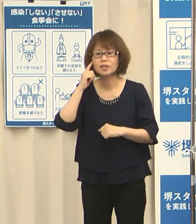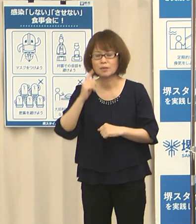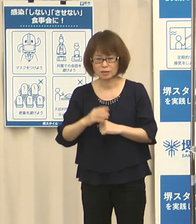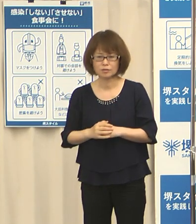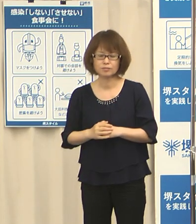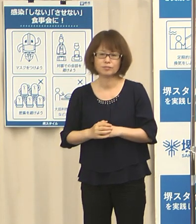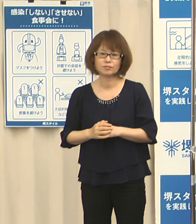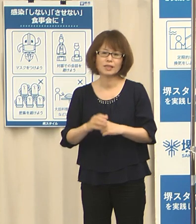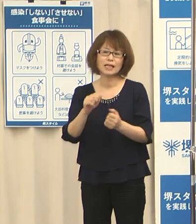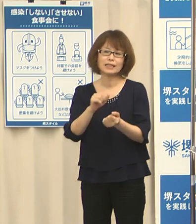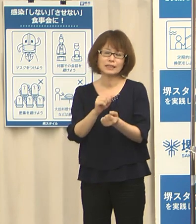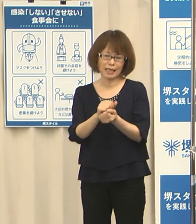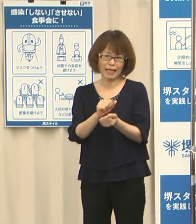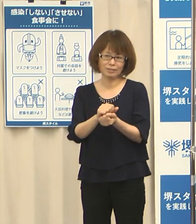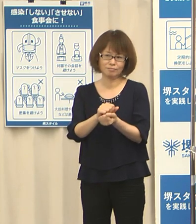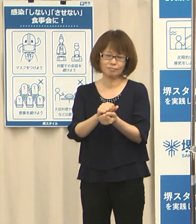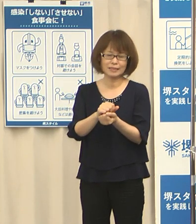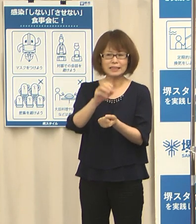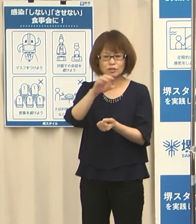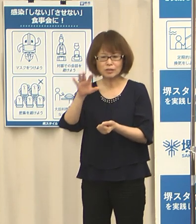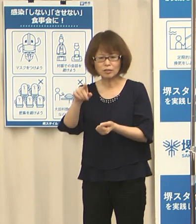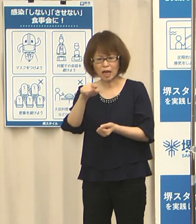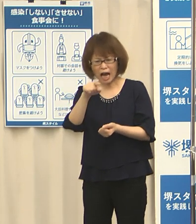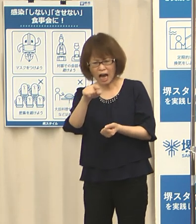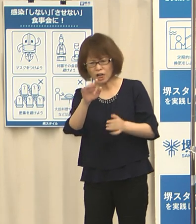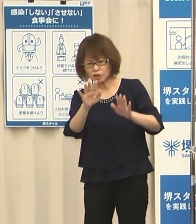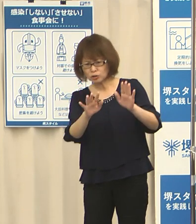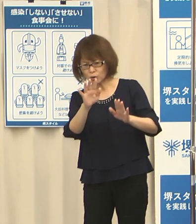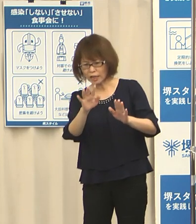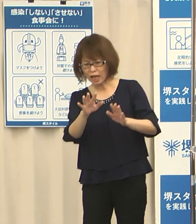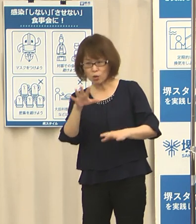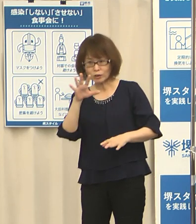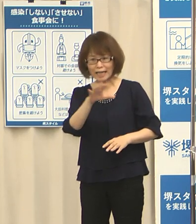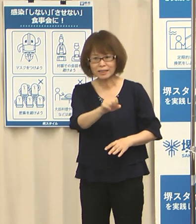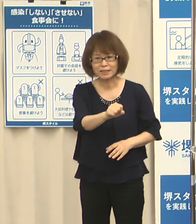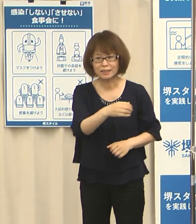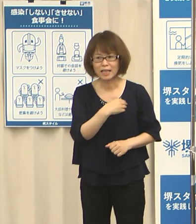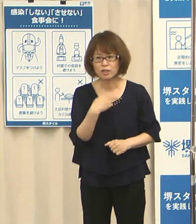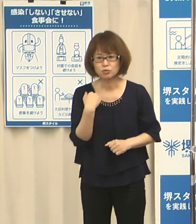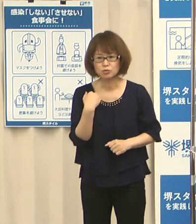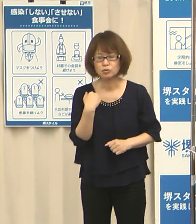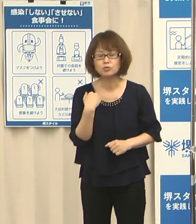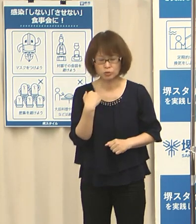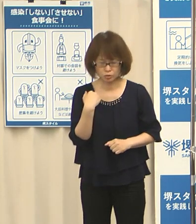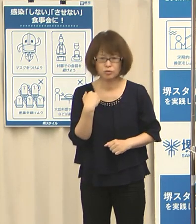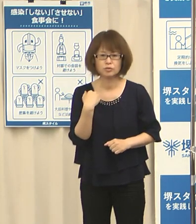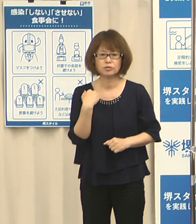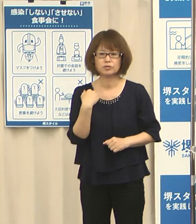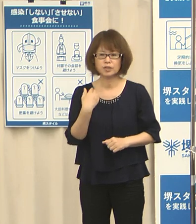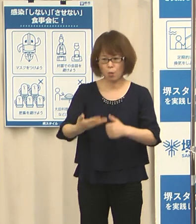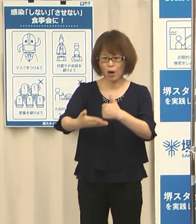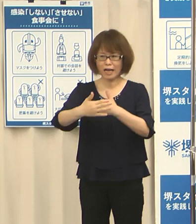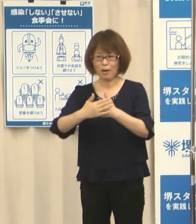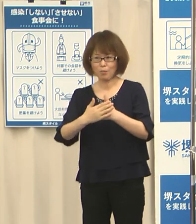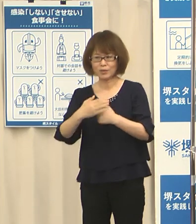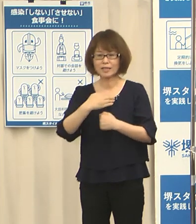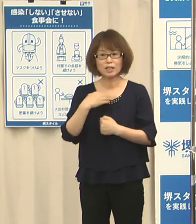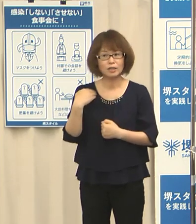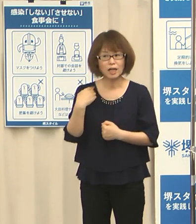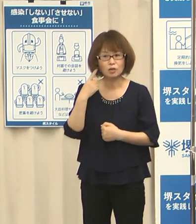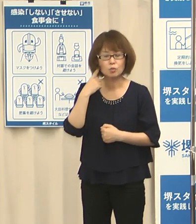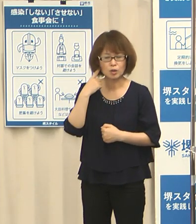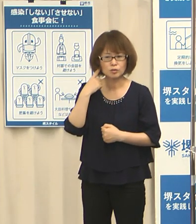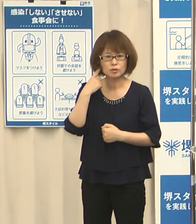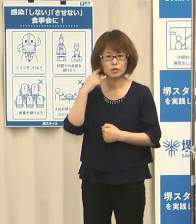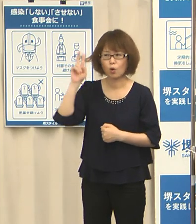シグナルというのはあくまでもその兆候を察知する、でその役割というのは、まあ、一定カバーをもうできているのかなと。今大阪モデルがもう黄